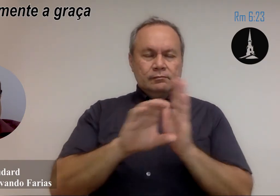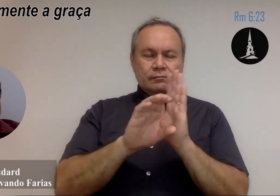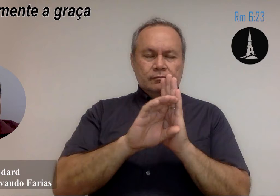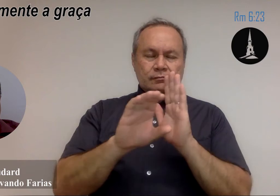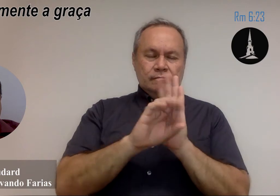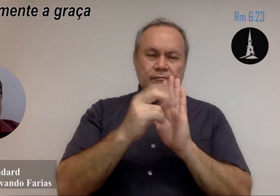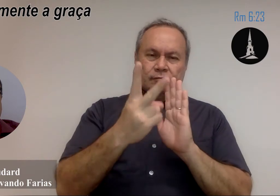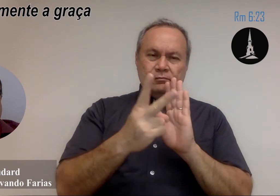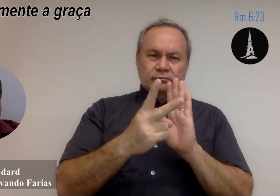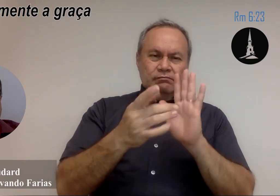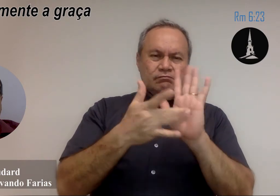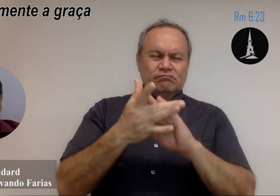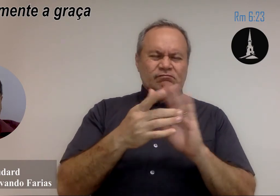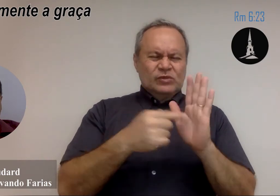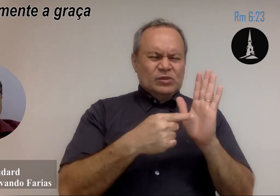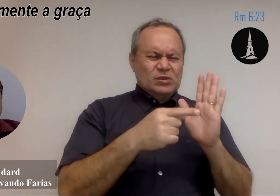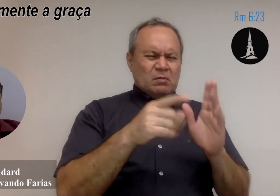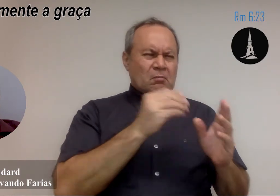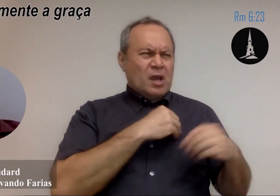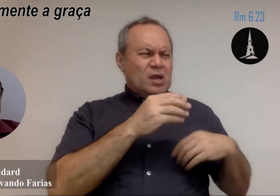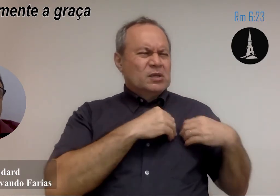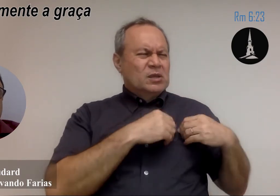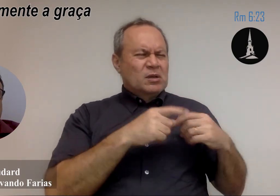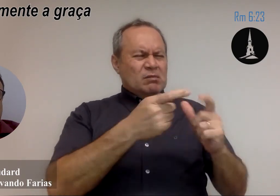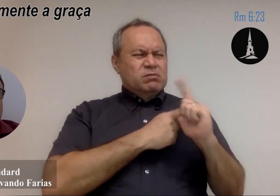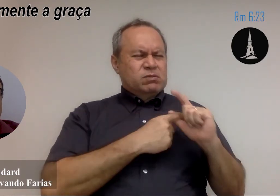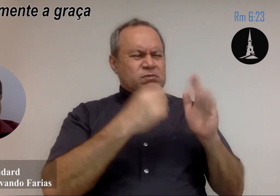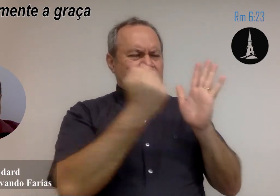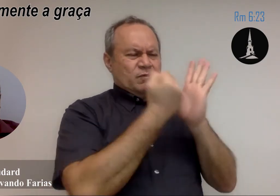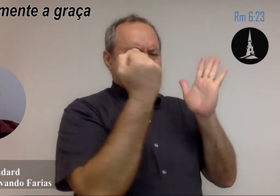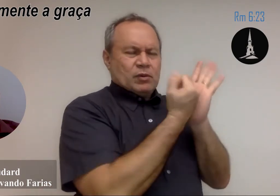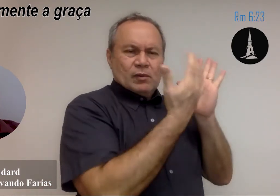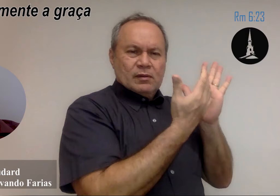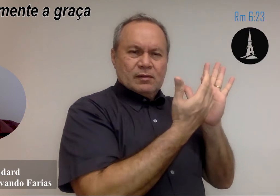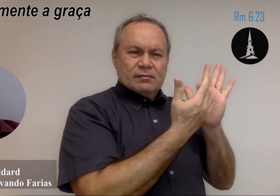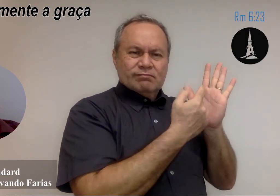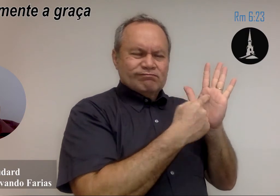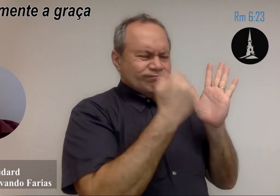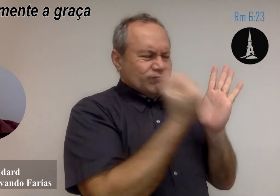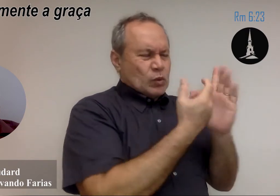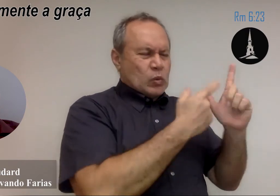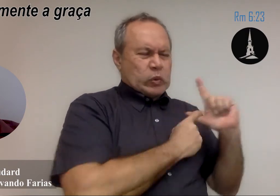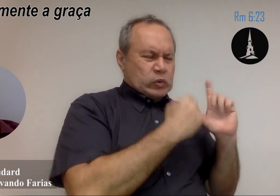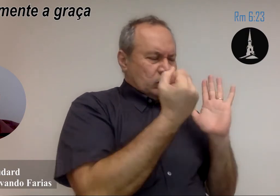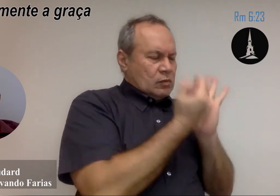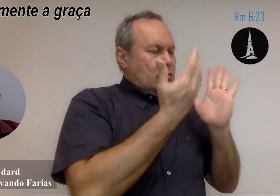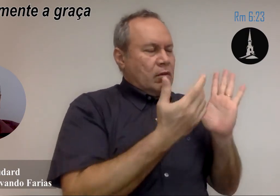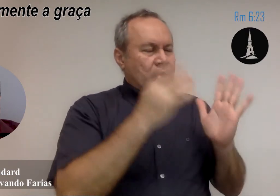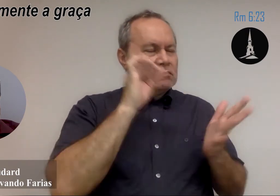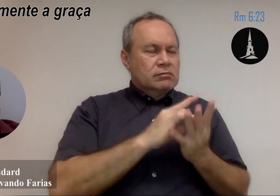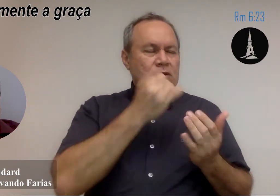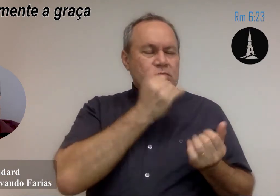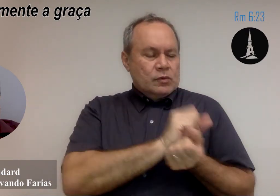que Jesus cravou todo o escrito de dívida que havia contra nós lá na cruz. E assim ele garantiu para mim e